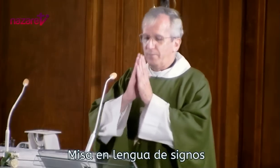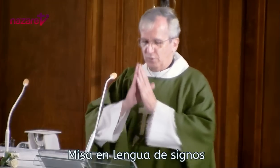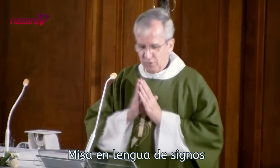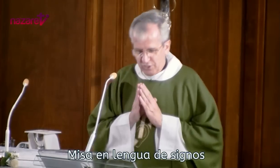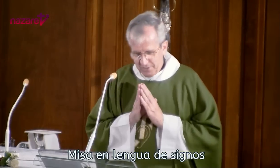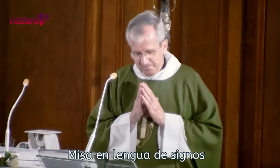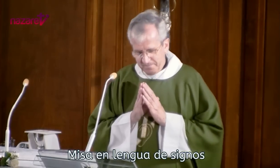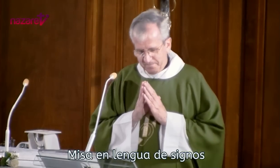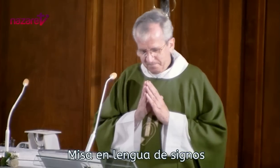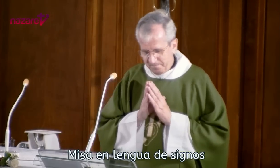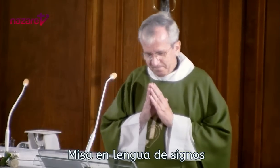Oremos.